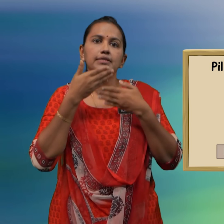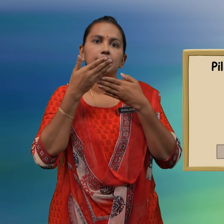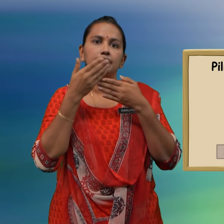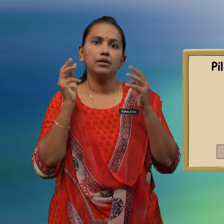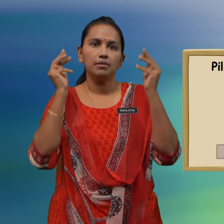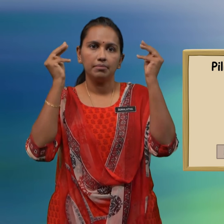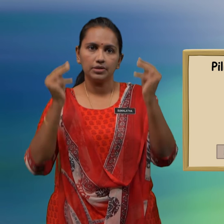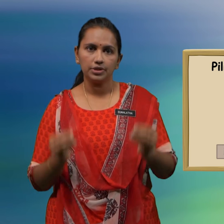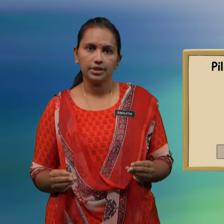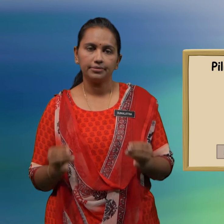pernafasan manusia.